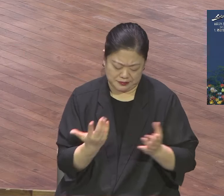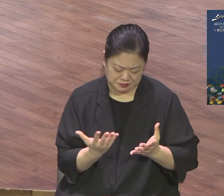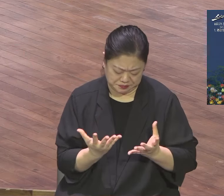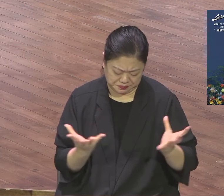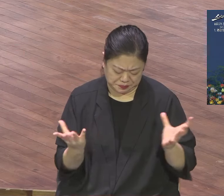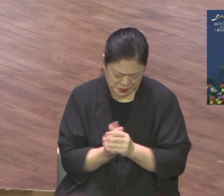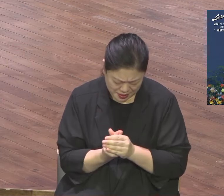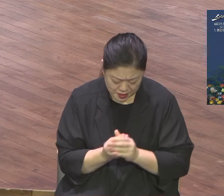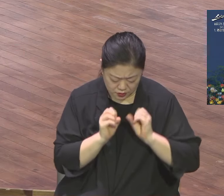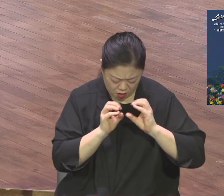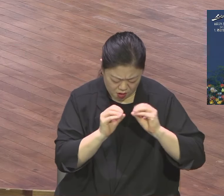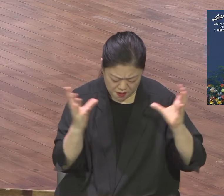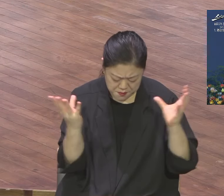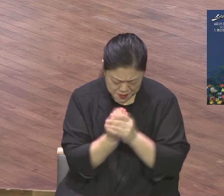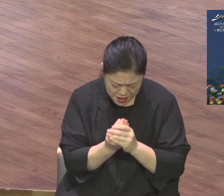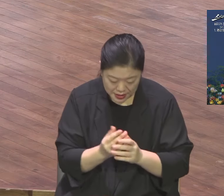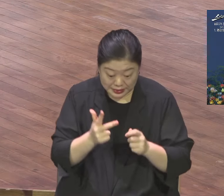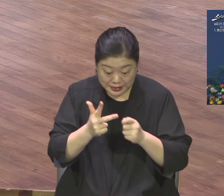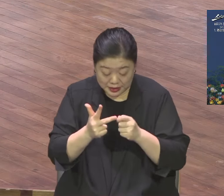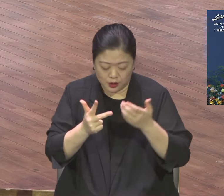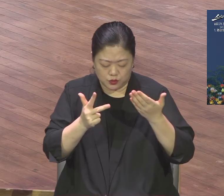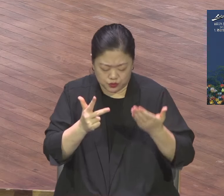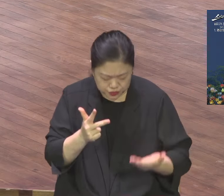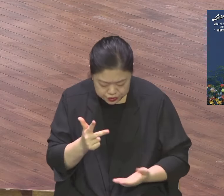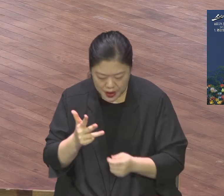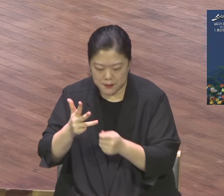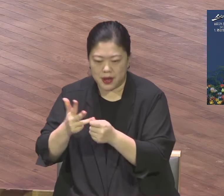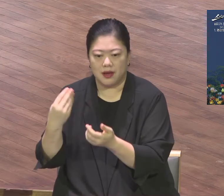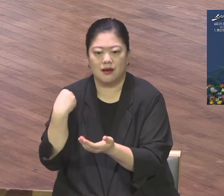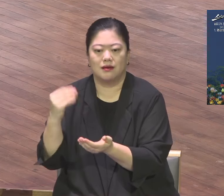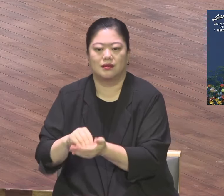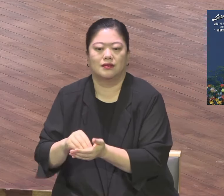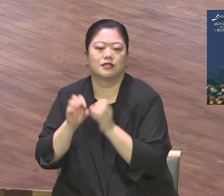그날까지 일심을 지속 달렸어요.